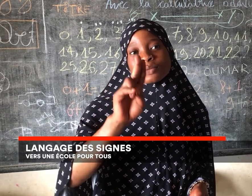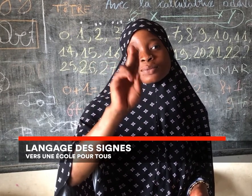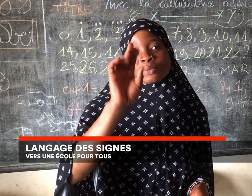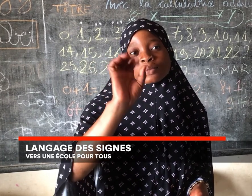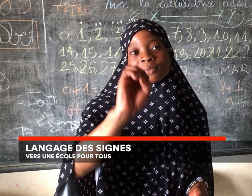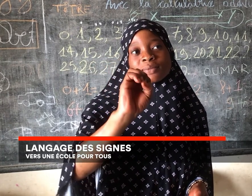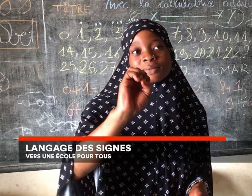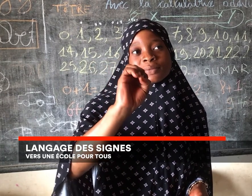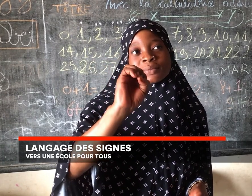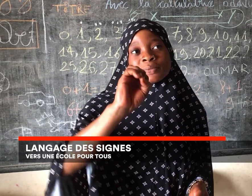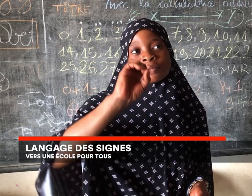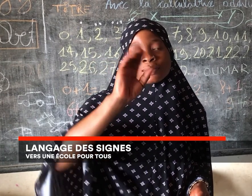S-I-L-U-E.